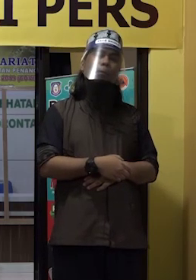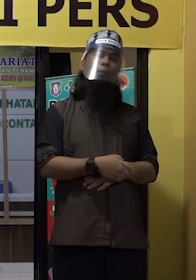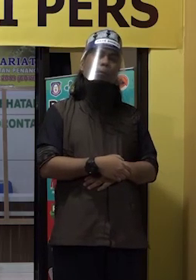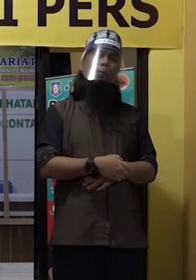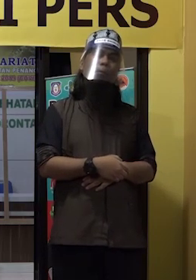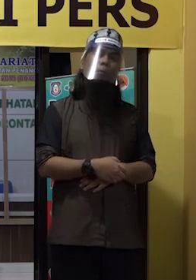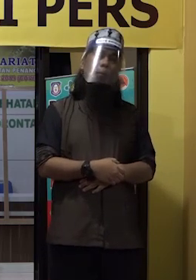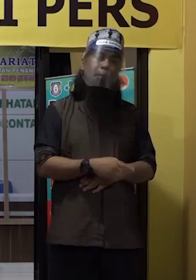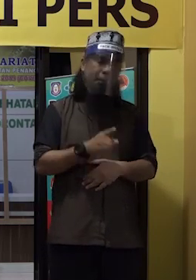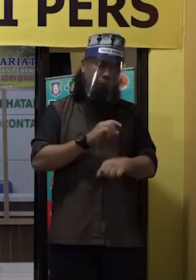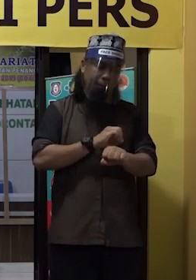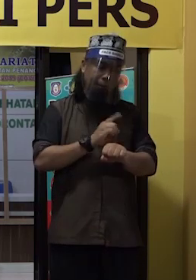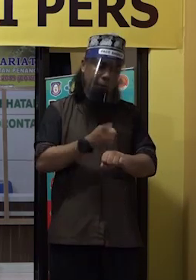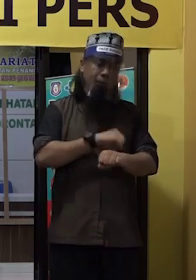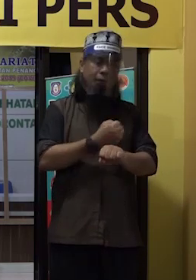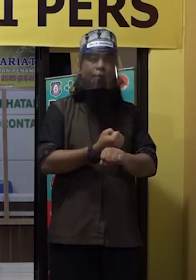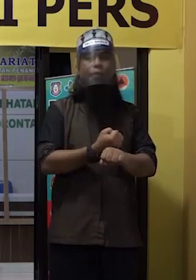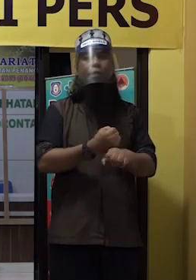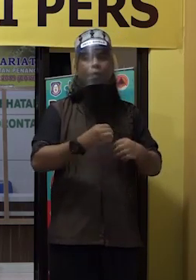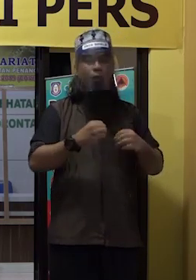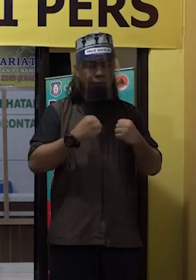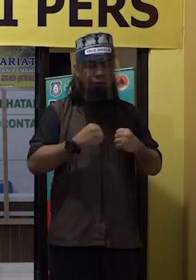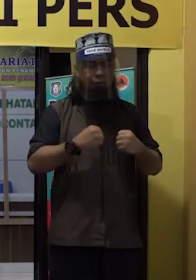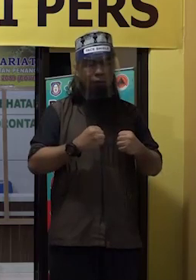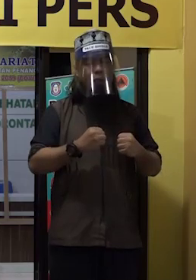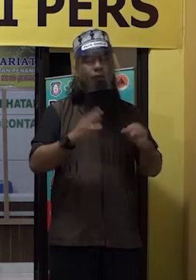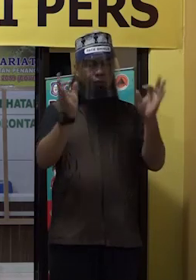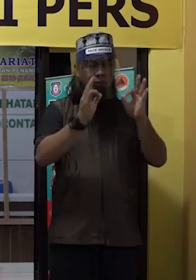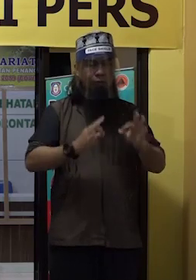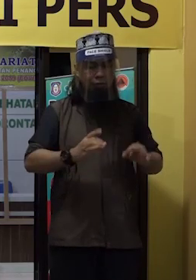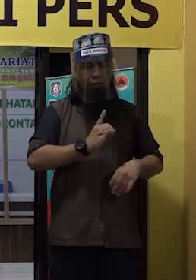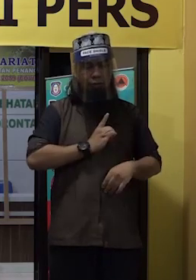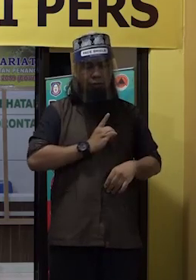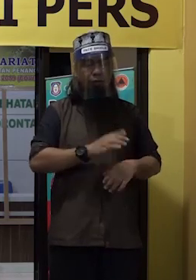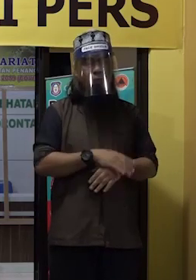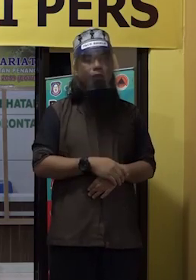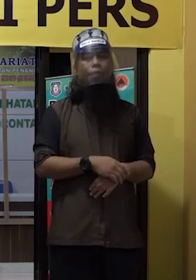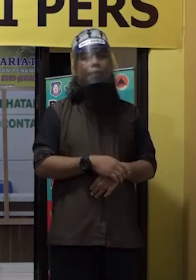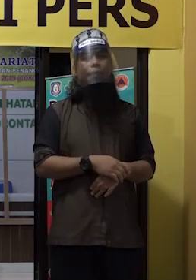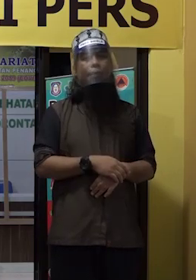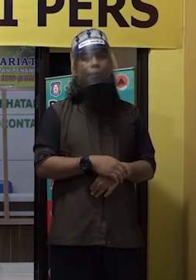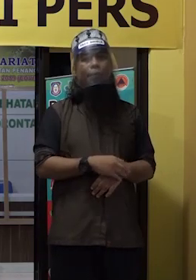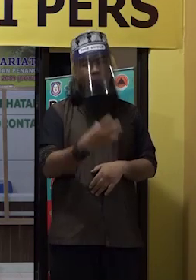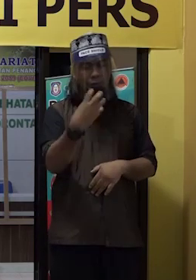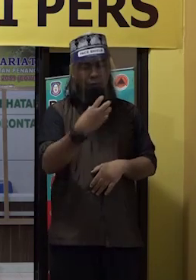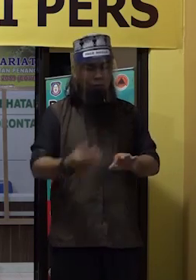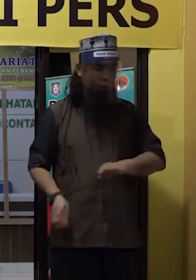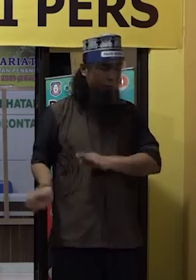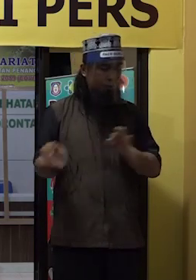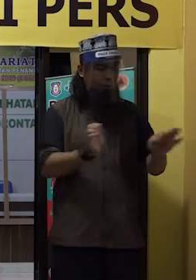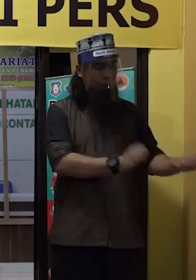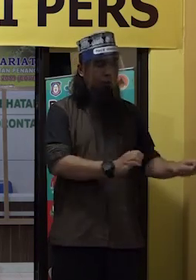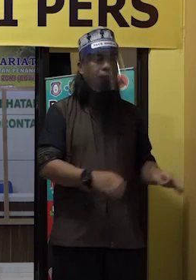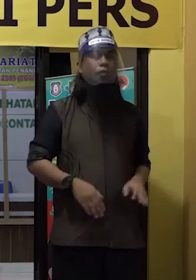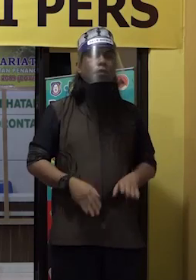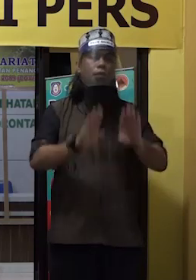diri, kebersihan lingkungan, dia tetap membuka jendela pagi-pagi supaya ada udara segar